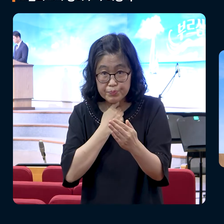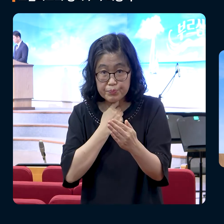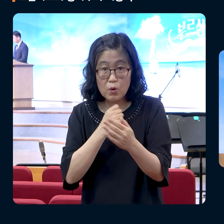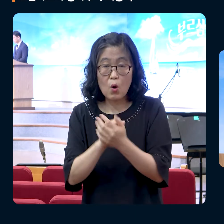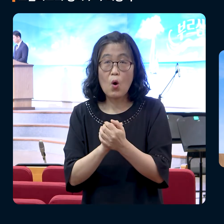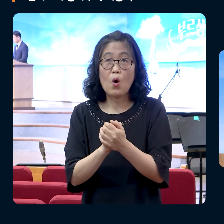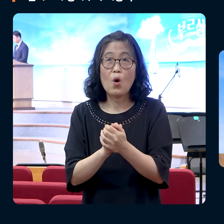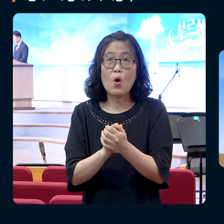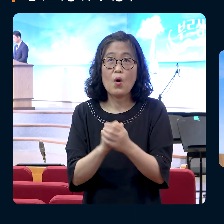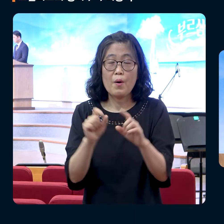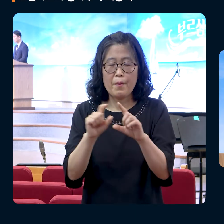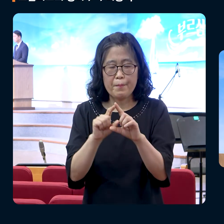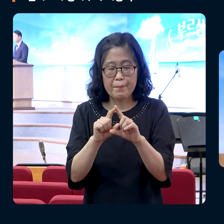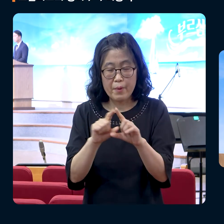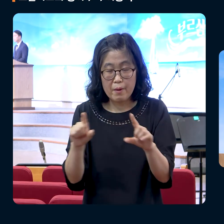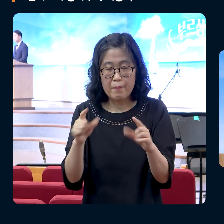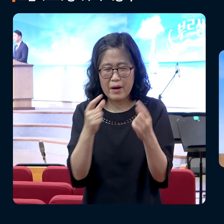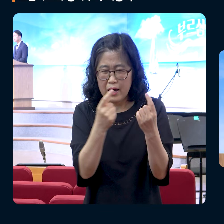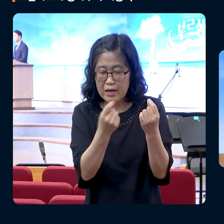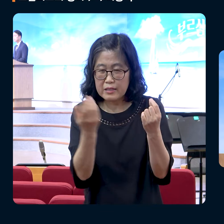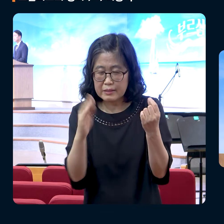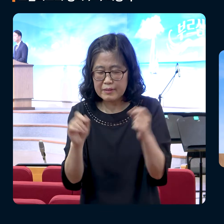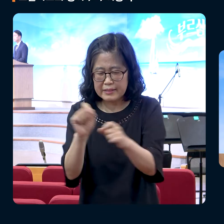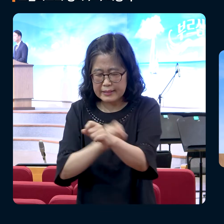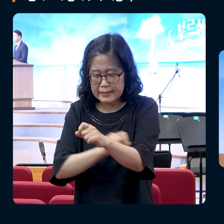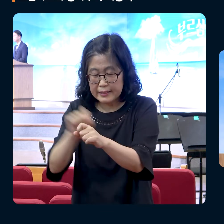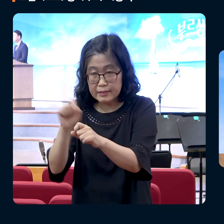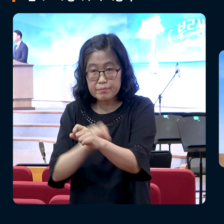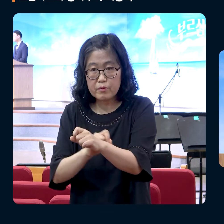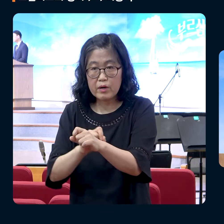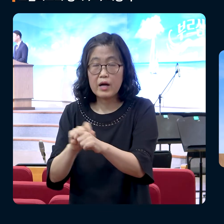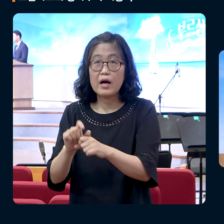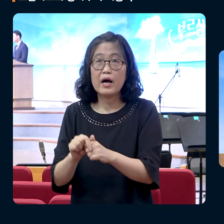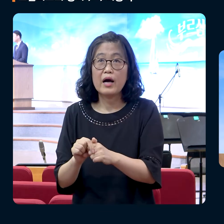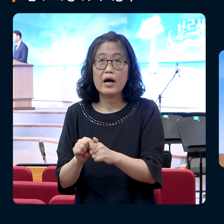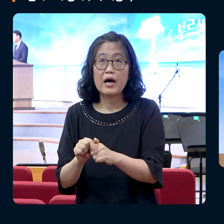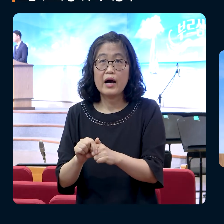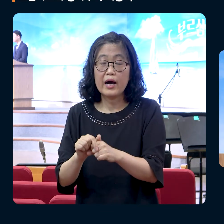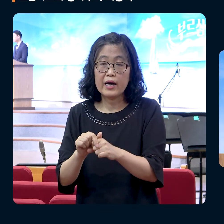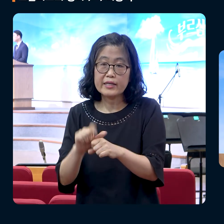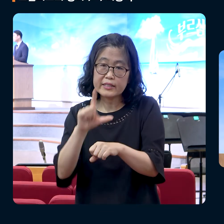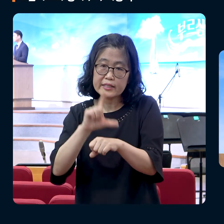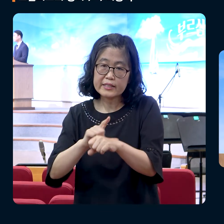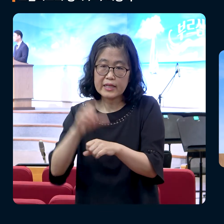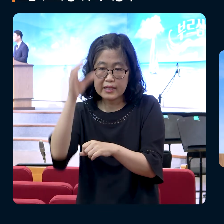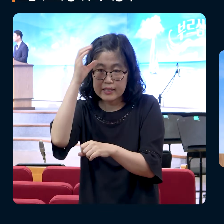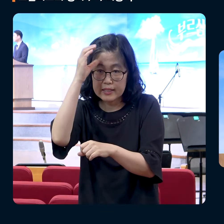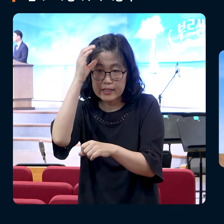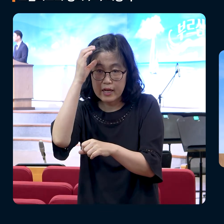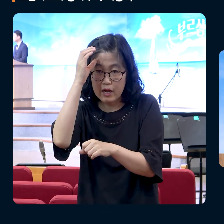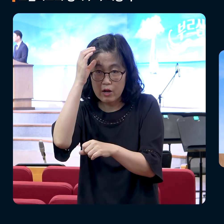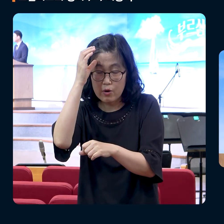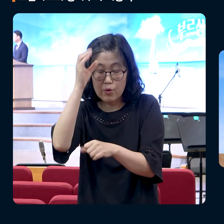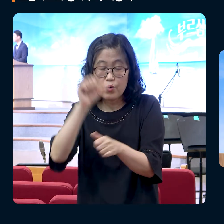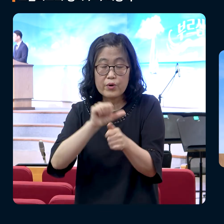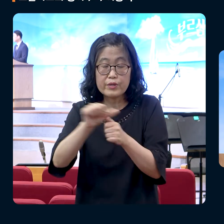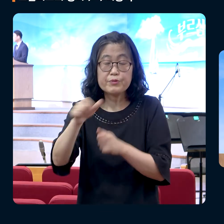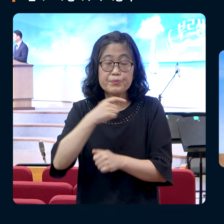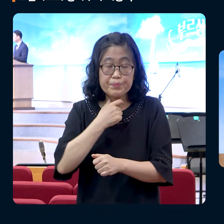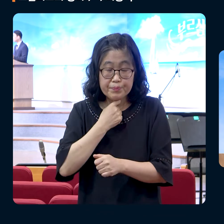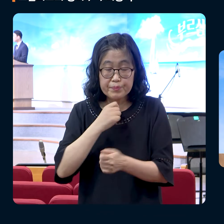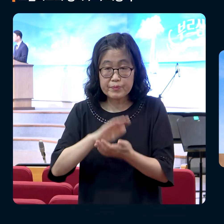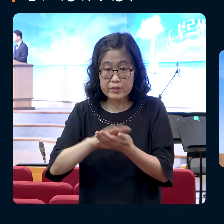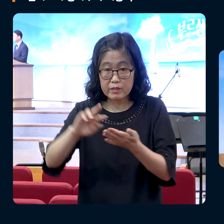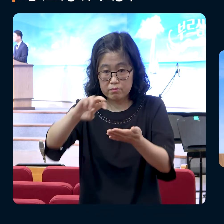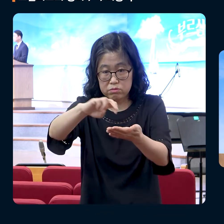같지만 특별한 시간들을 기대하며 잘 이 시간들을 이겨보려고 합니다 라는 그런 고백을 하셨습니다. 사실은